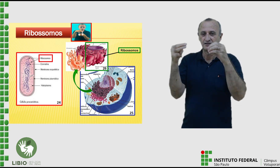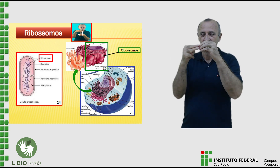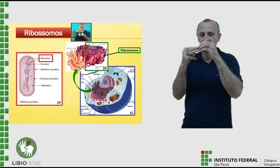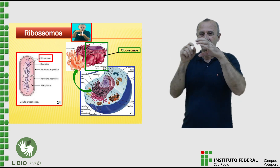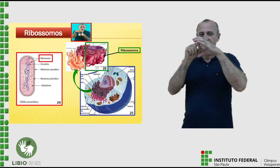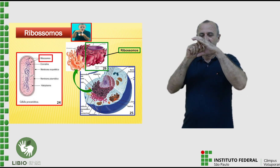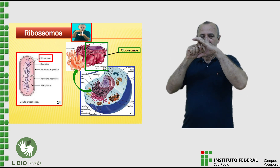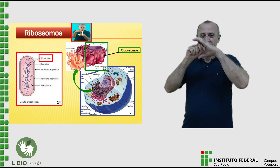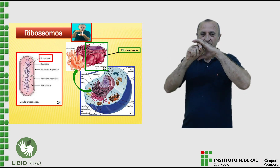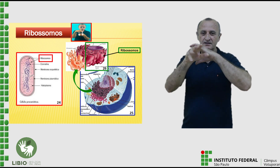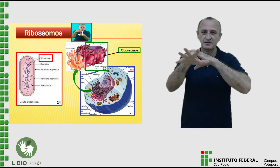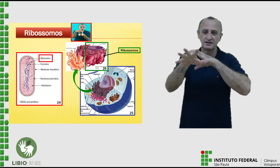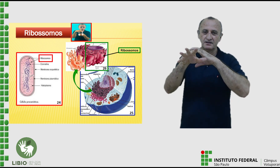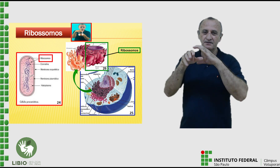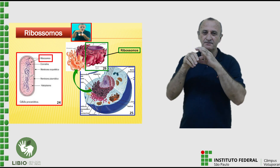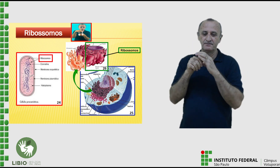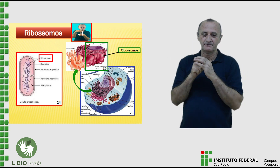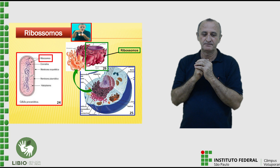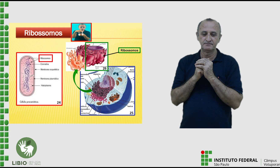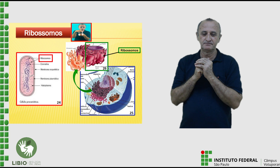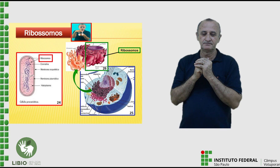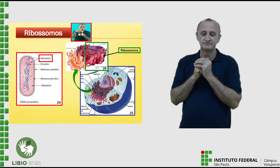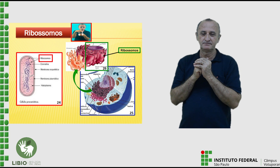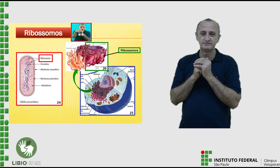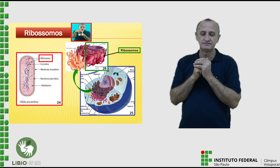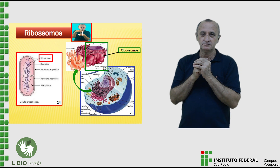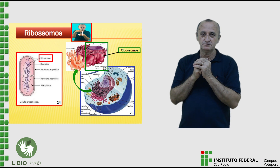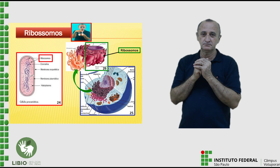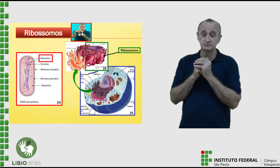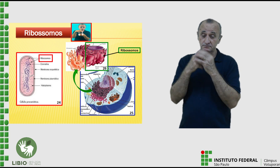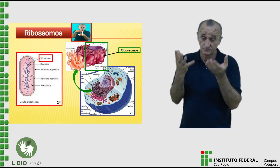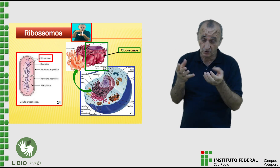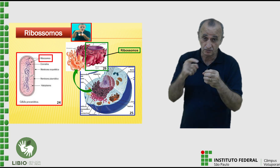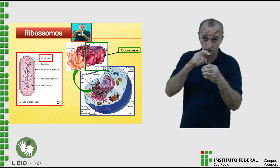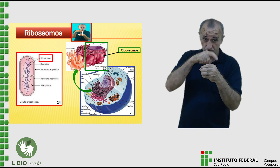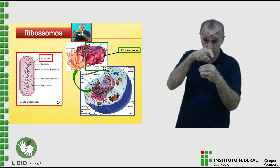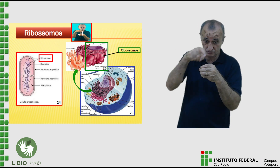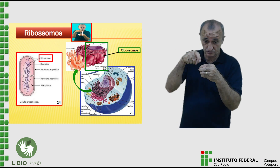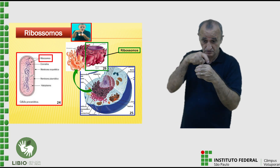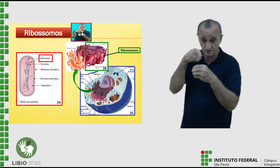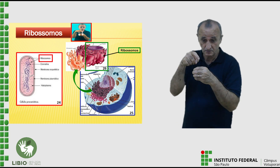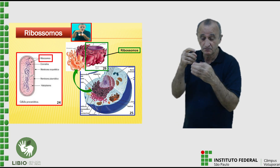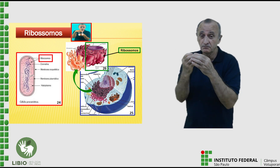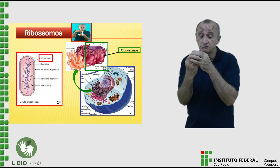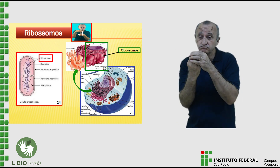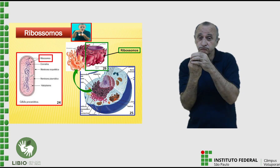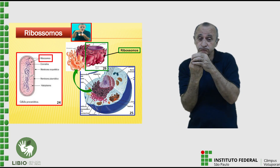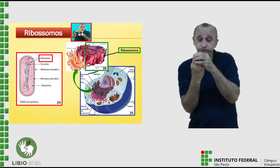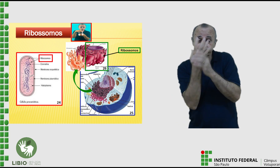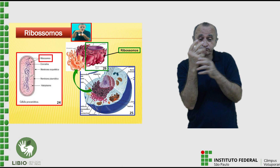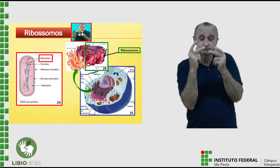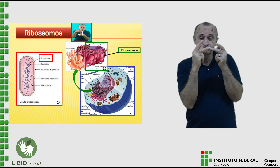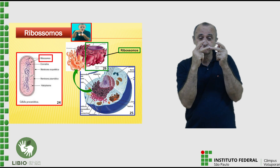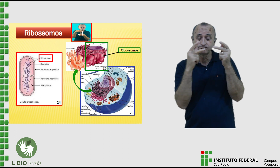tanto nas células eucarióticas quanto nas procarióticas. Os ribossomos são